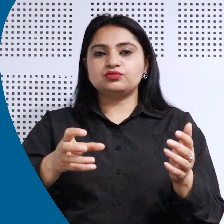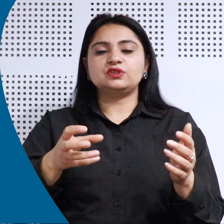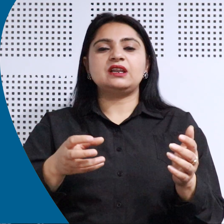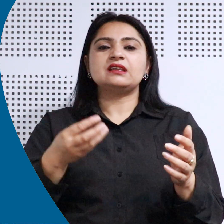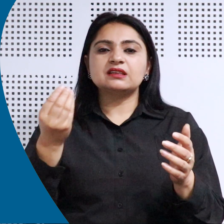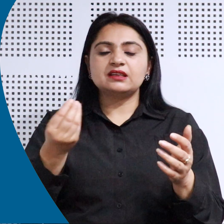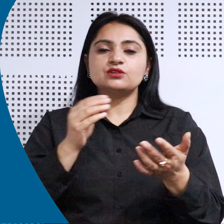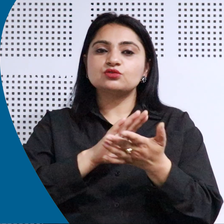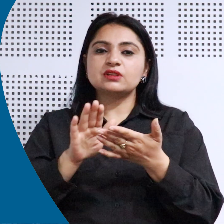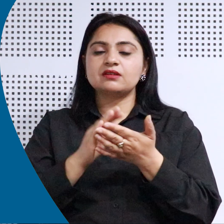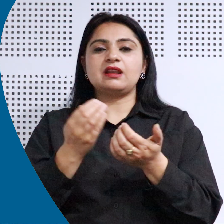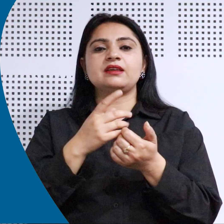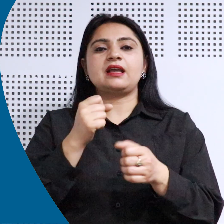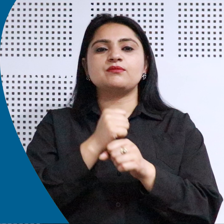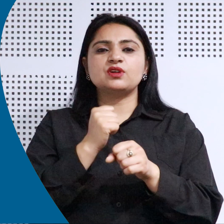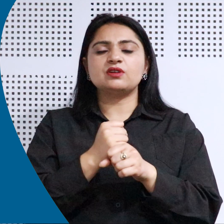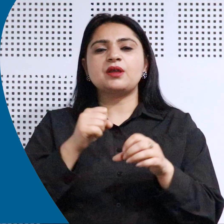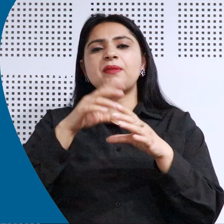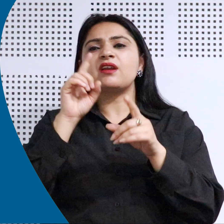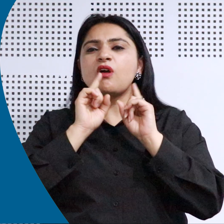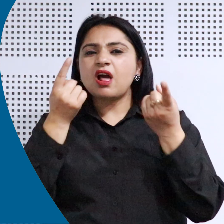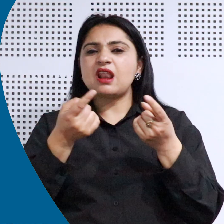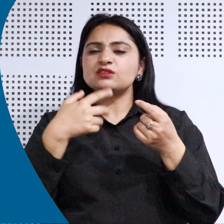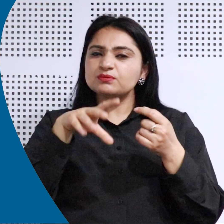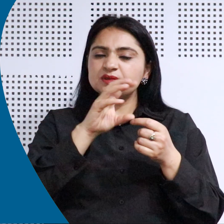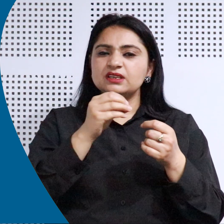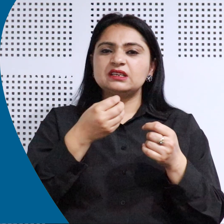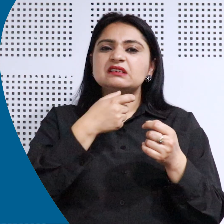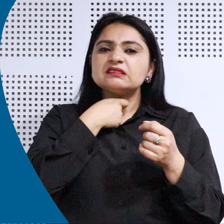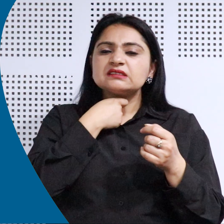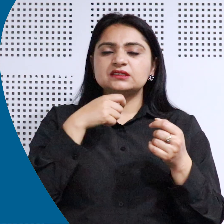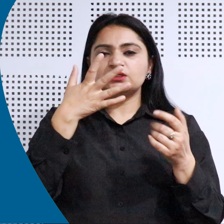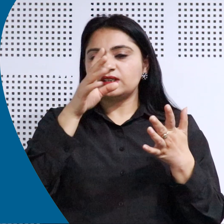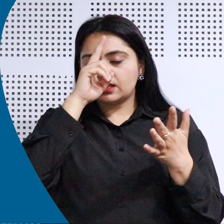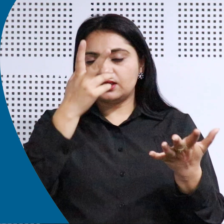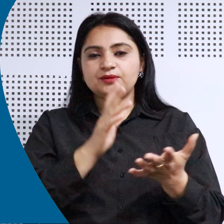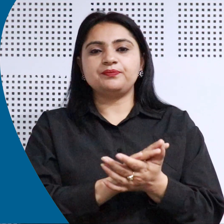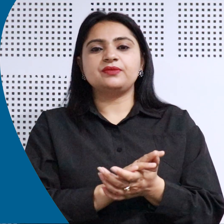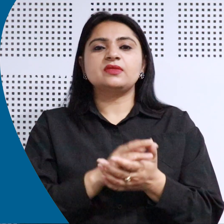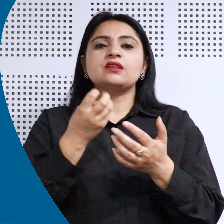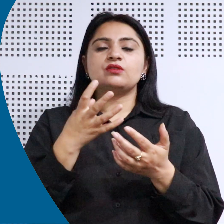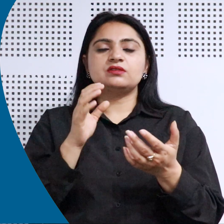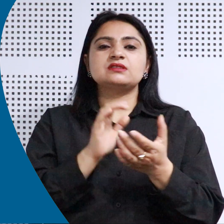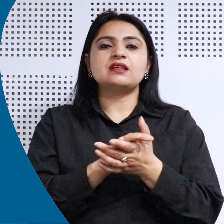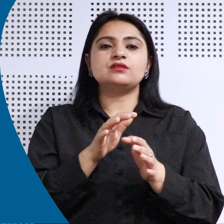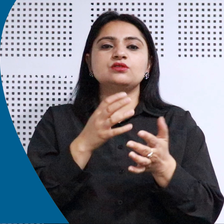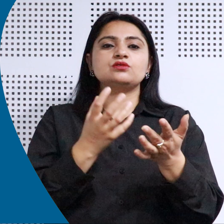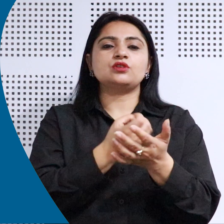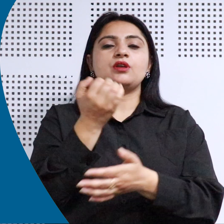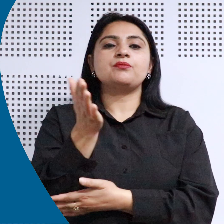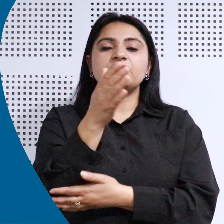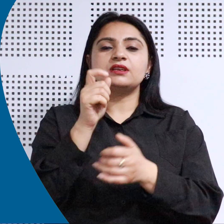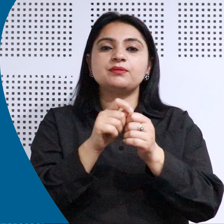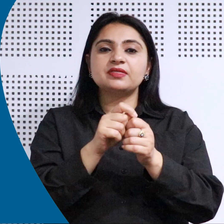काम गर्छु भन्ने हो कि बाहिर जति हल्ला छ त्यो साँचो होइन? हुनसक्छ, त्यो हो नै। फेरि कयौँ साथीहरू चाहिँ सङ्घीय मन्त्री हुनुहुन्थ्यो, सङ्घीय मन्त्री हुँदा